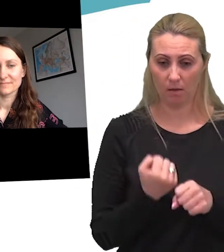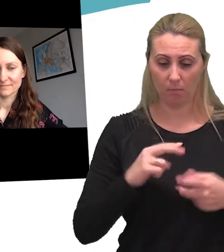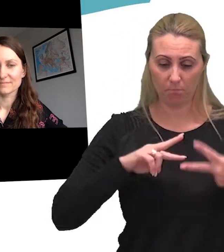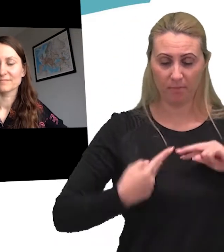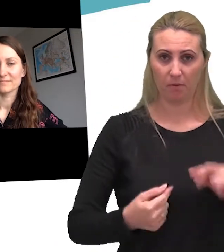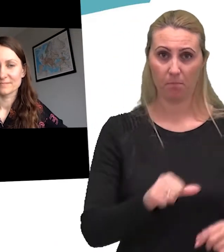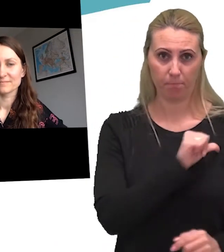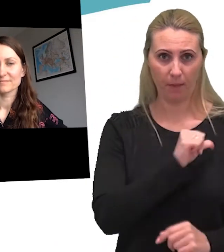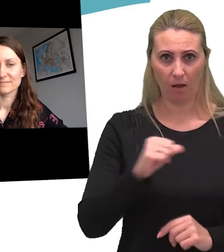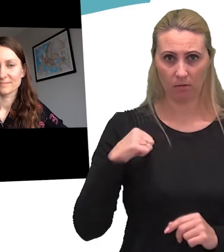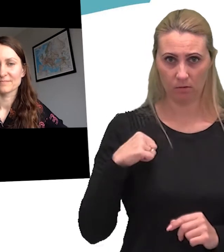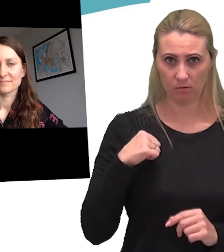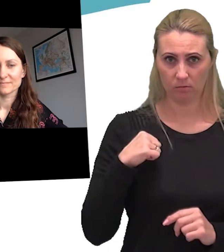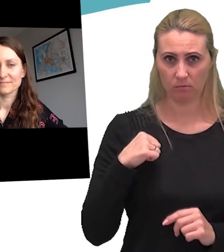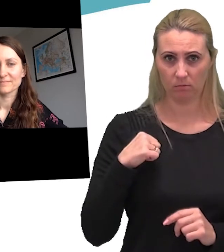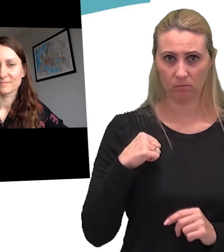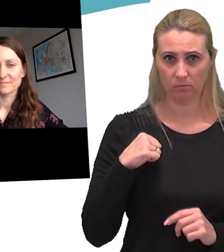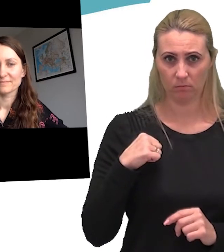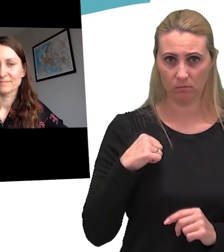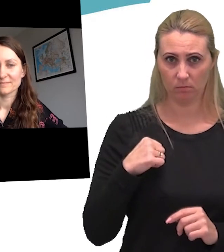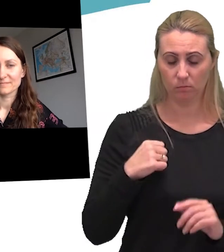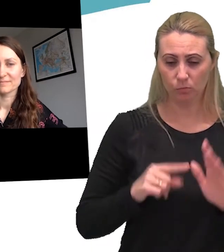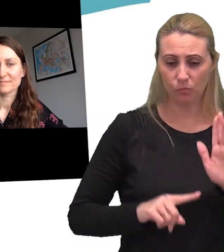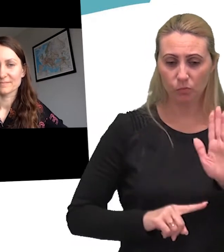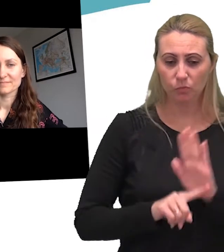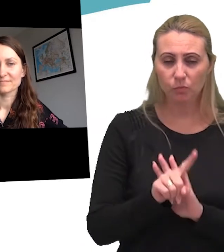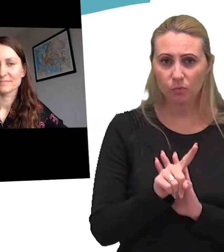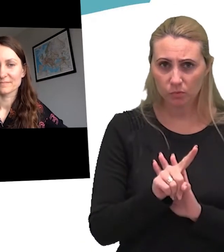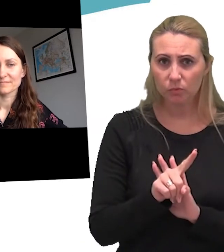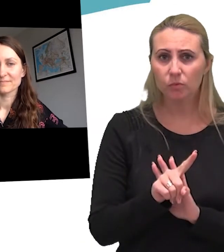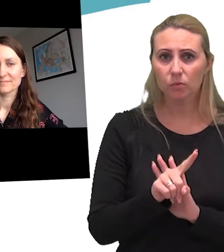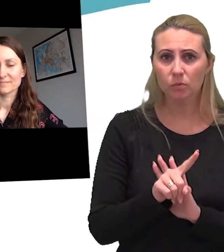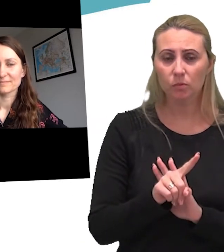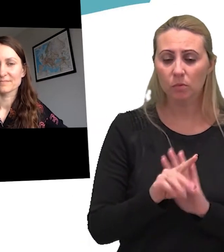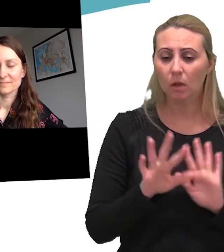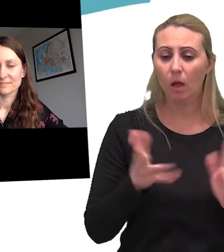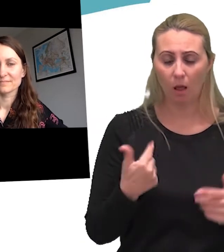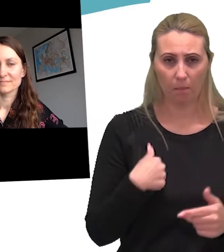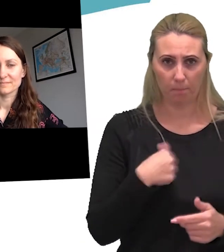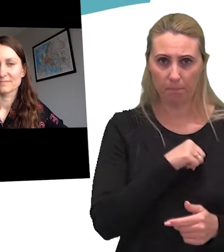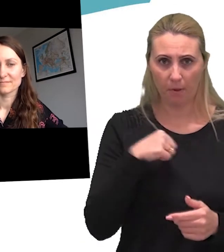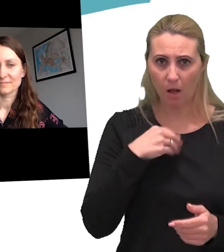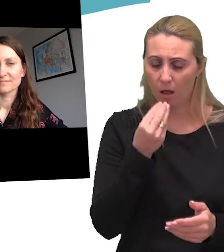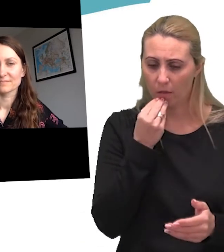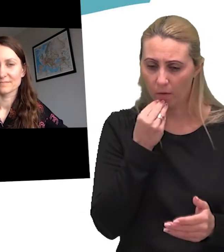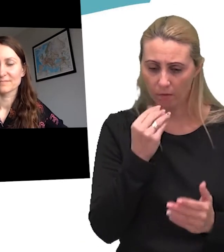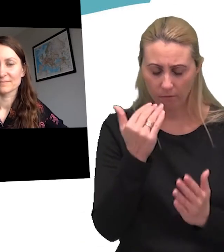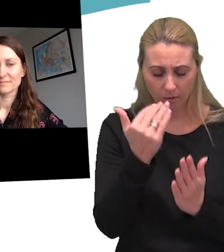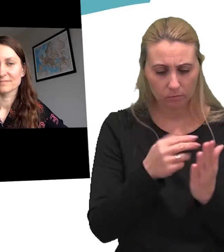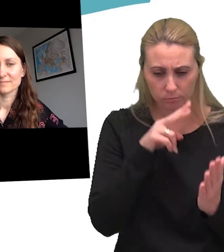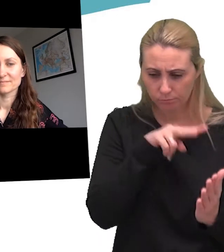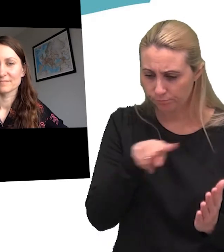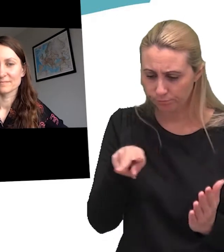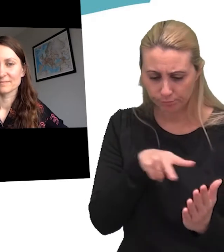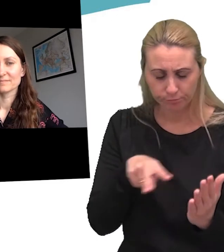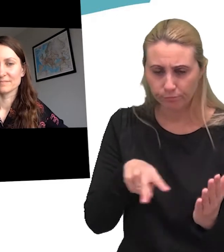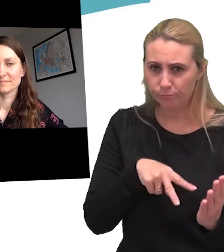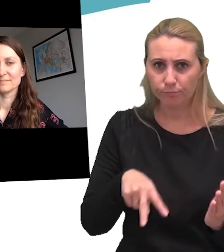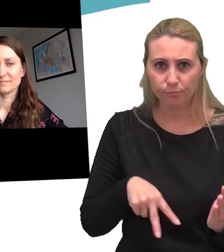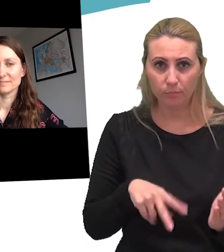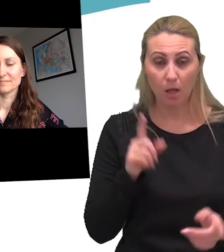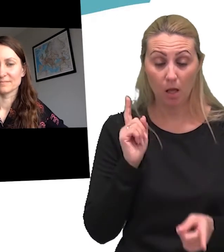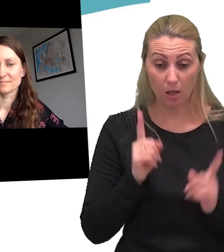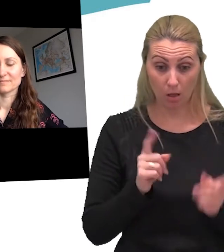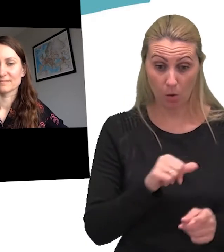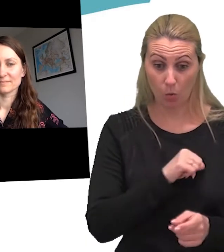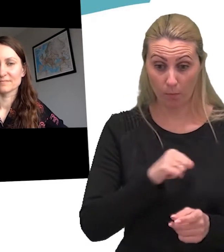patys. Ir pradėti peržiūrėti nuo to, ką mes patys valgom. Taip. Tada, jeigu